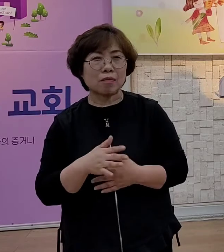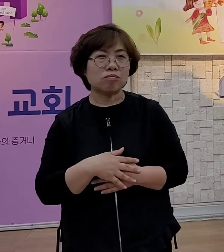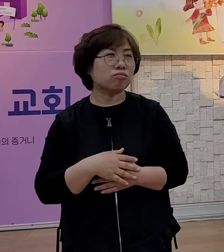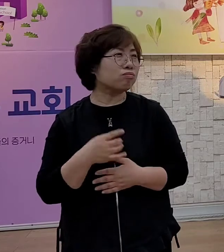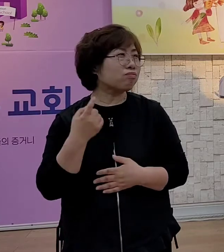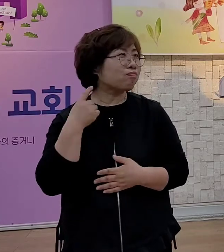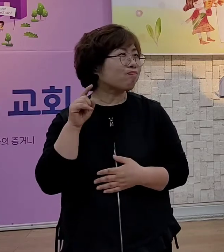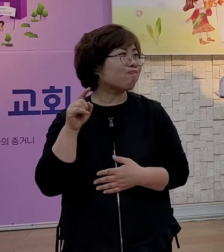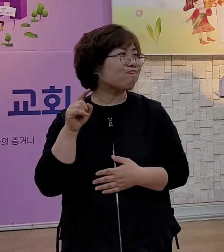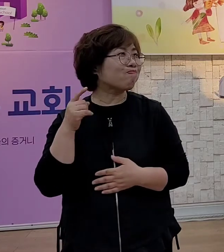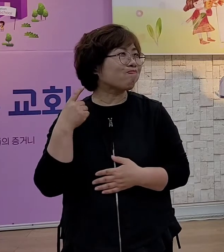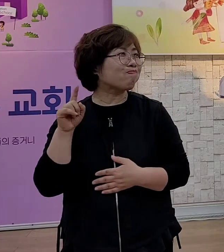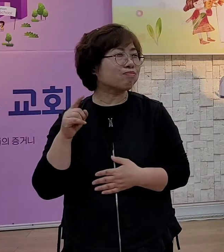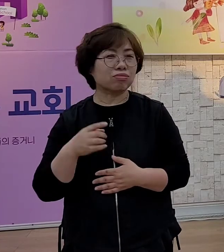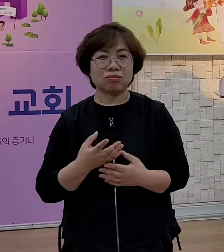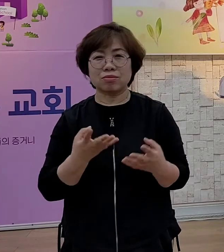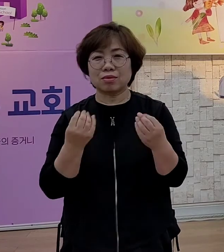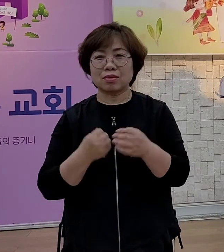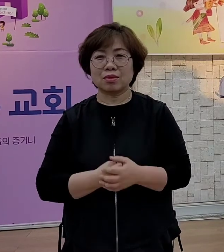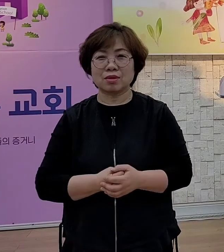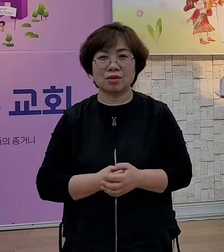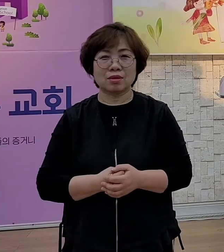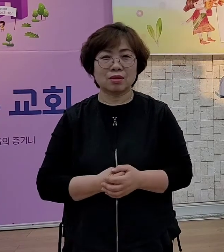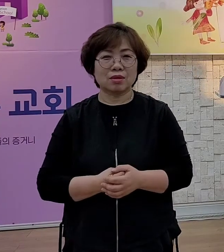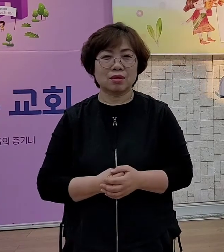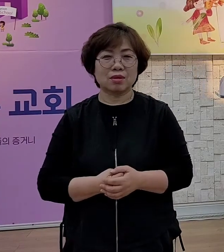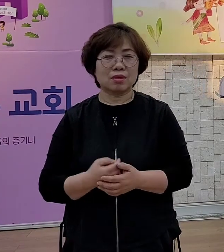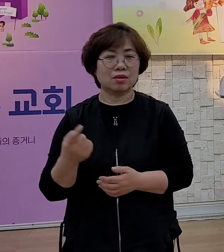거죠. 그러니까 듣는 척 하지만